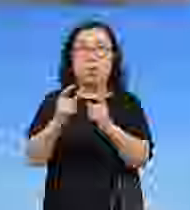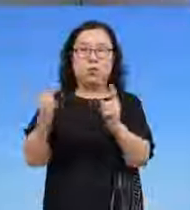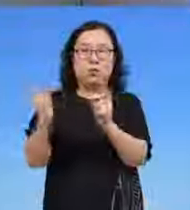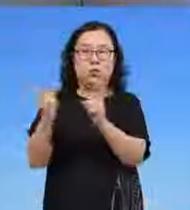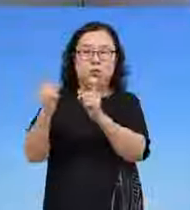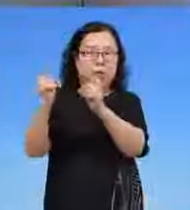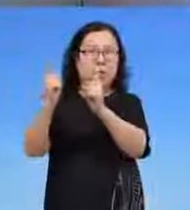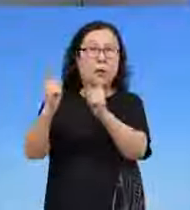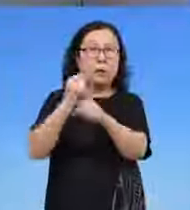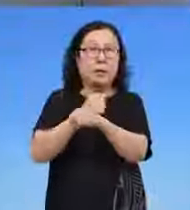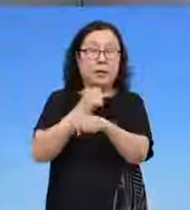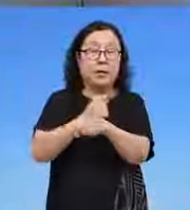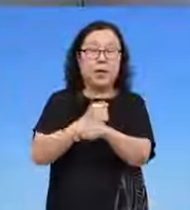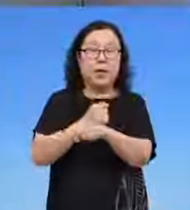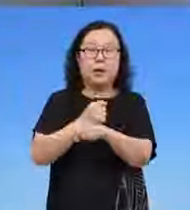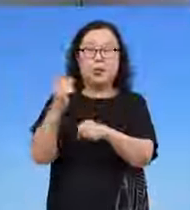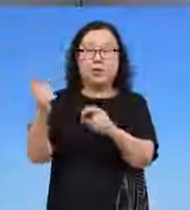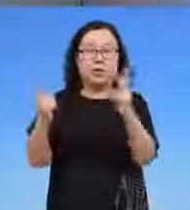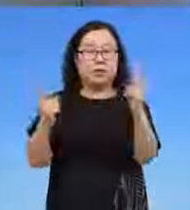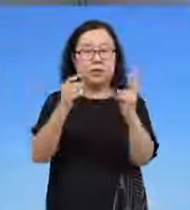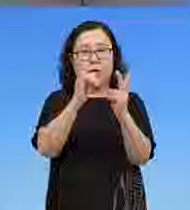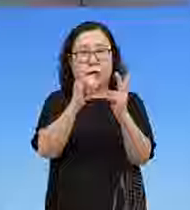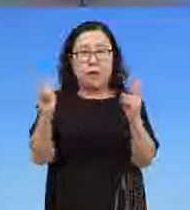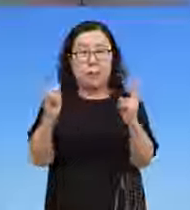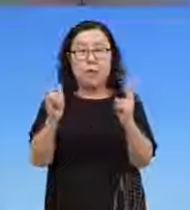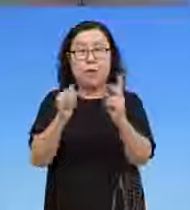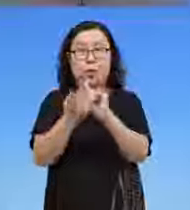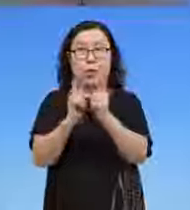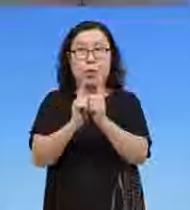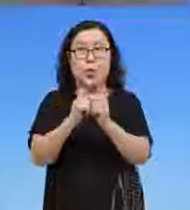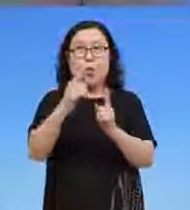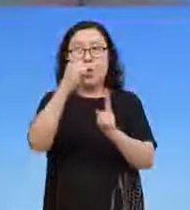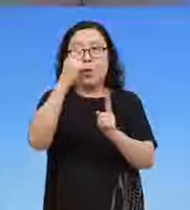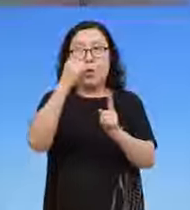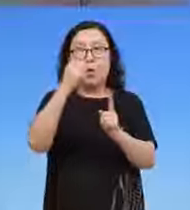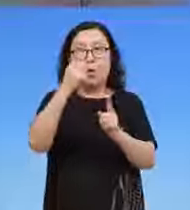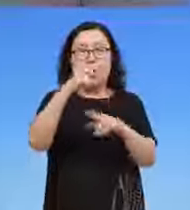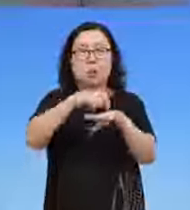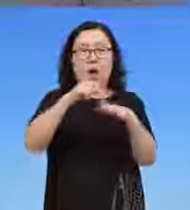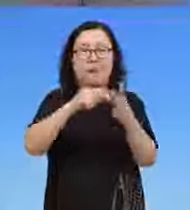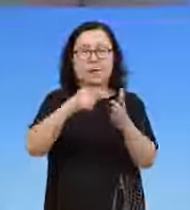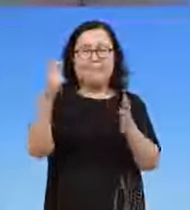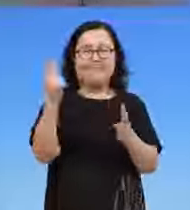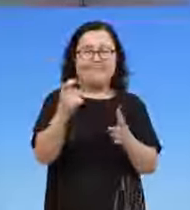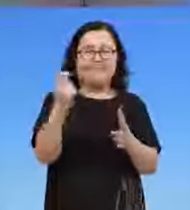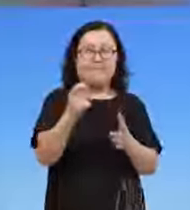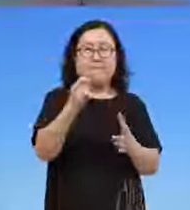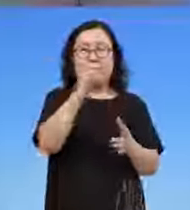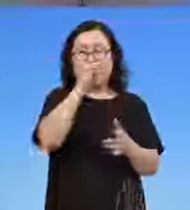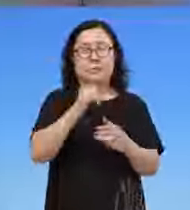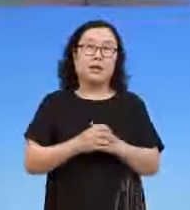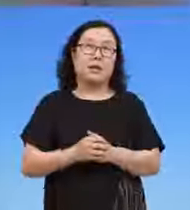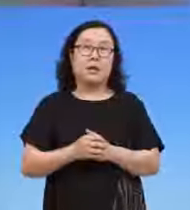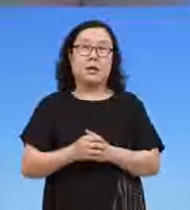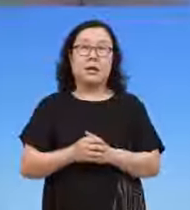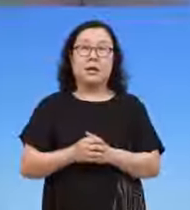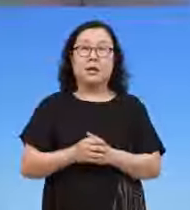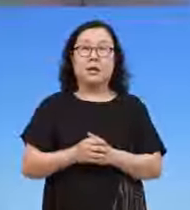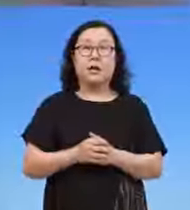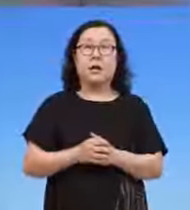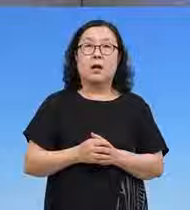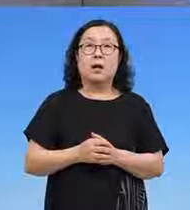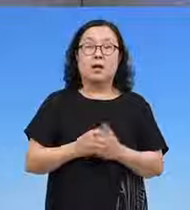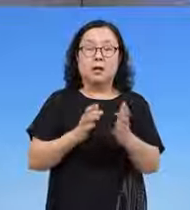저쪽 극단의 사람이 똑같아요. 경직되어 있는 거. 예수 믿는 우리는 그러시면 안 됩니다. 뭐 아니면 도 아닙니다.